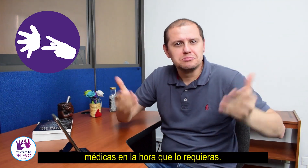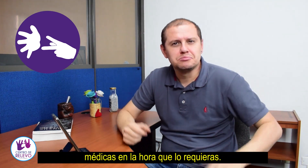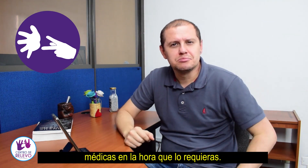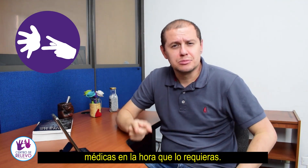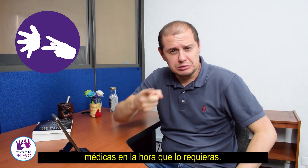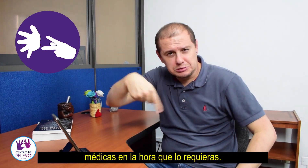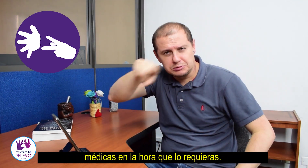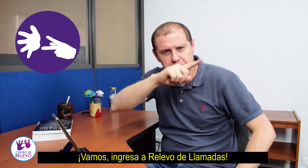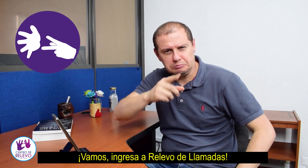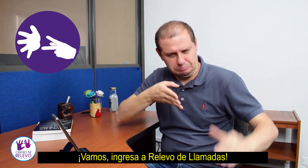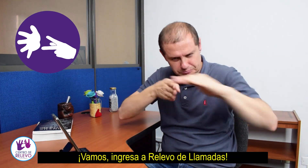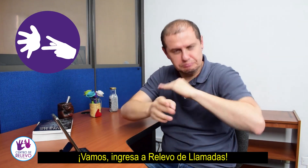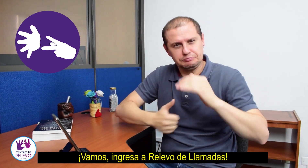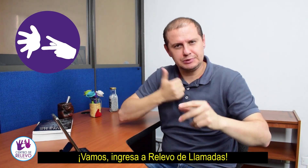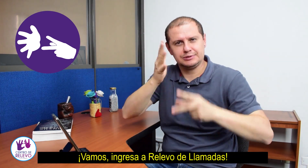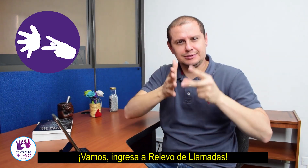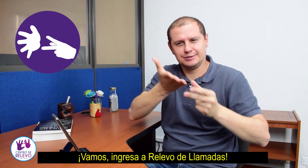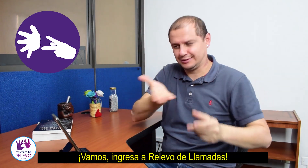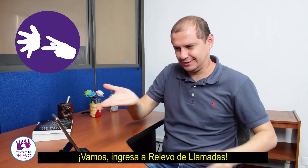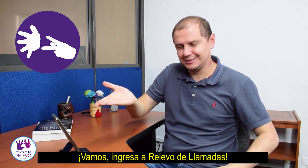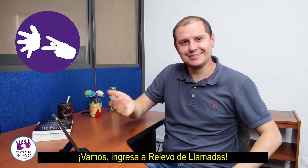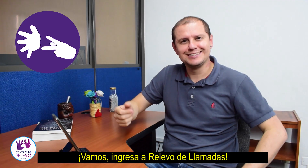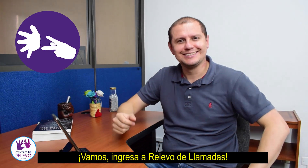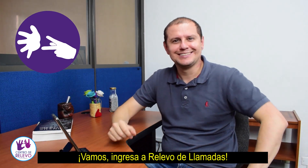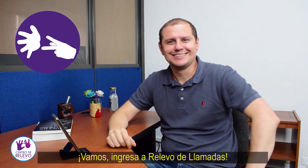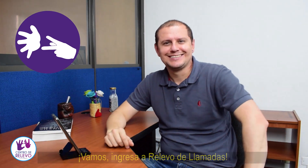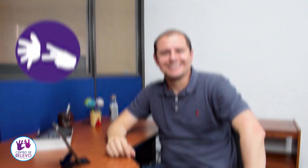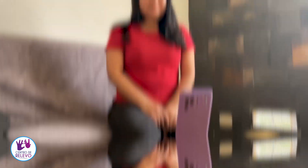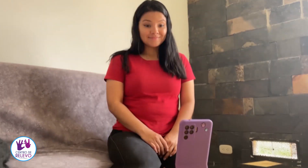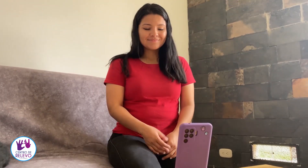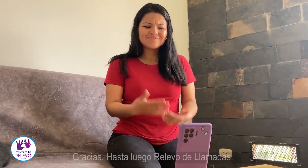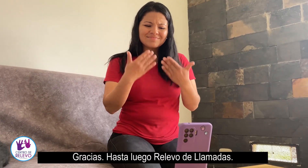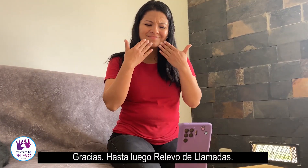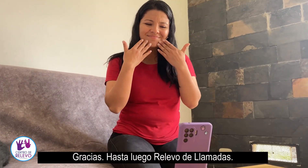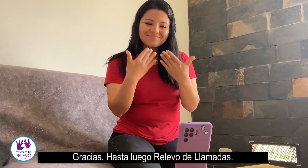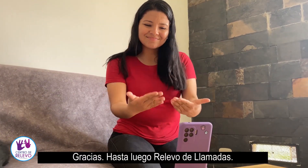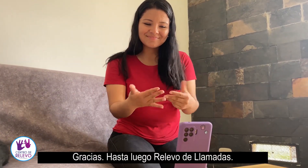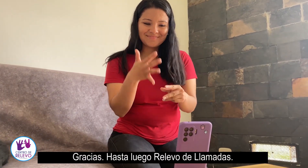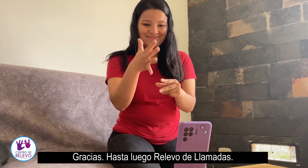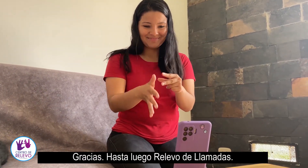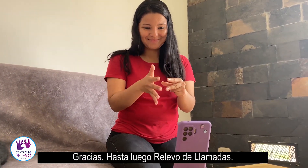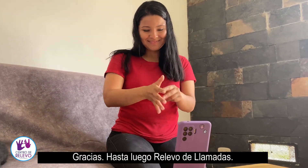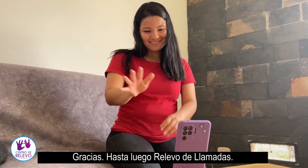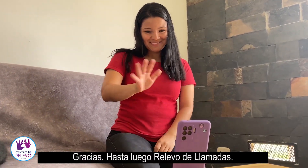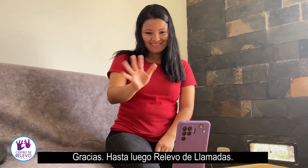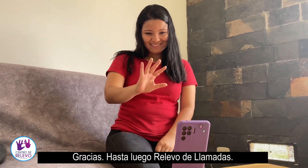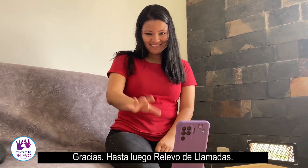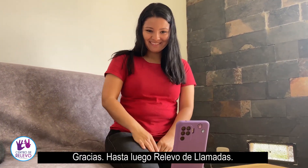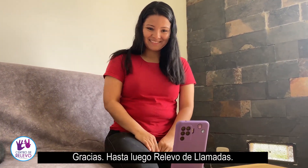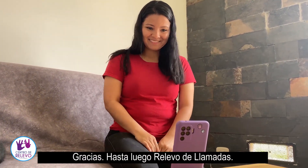lo requieras. Vamos, ingresa a relevo de llamadas. Gracias, hasta luego, relevo de llamadas.